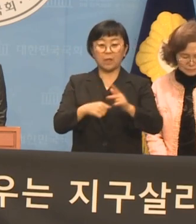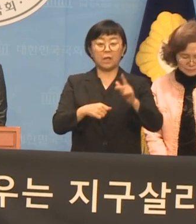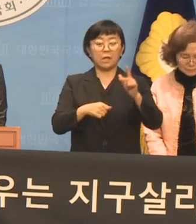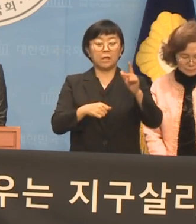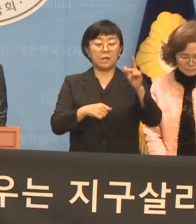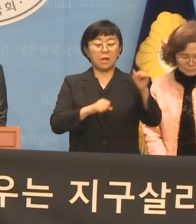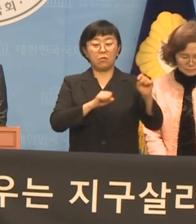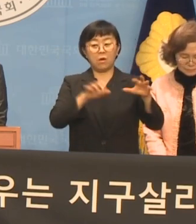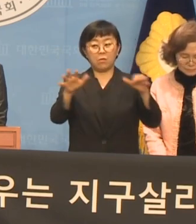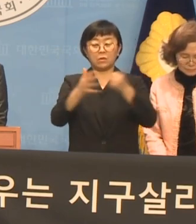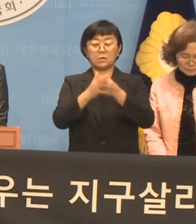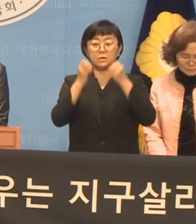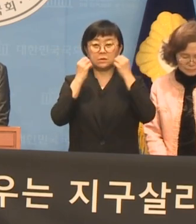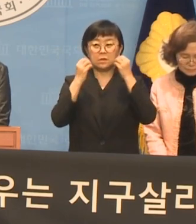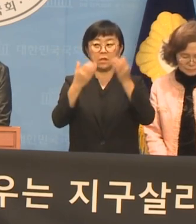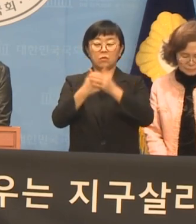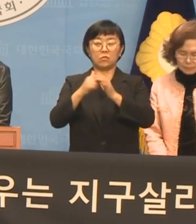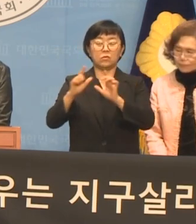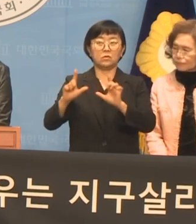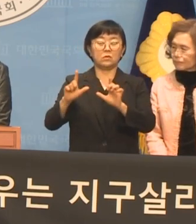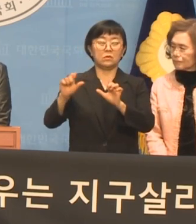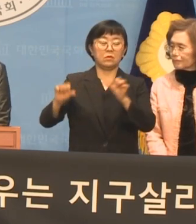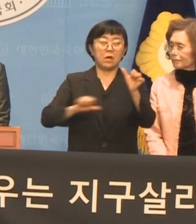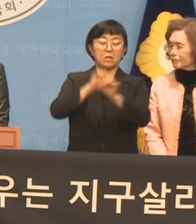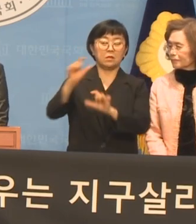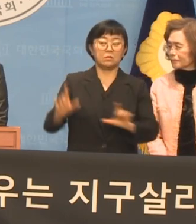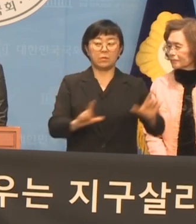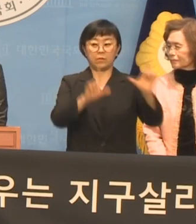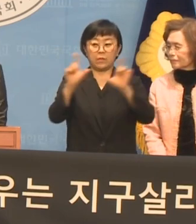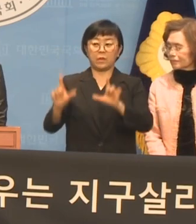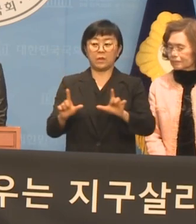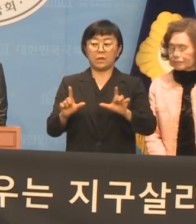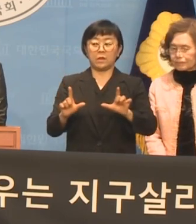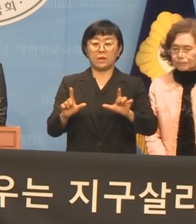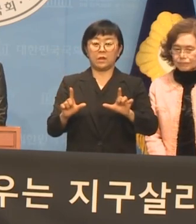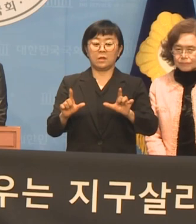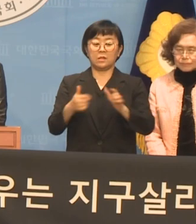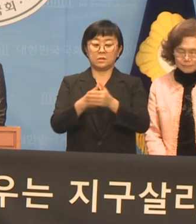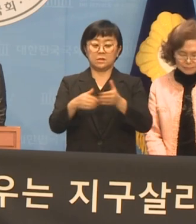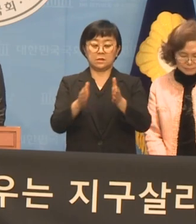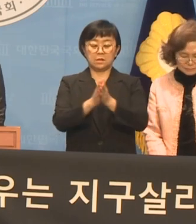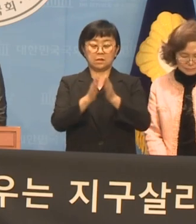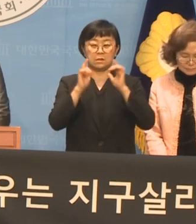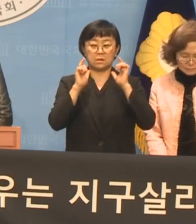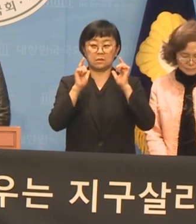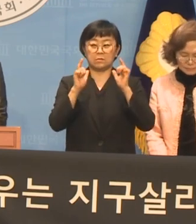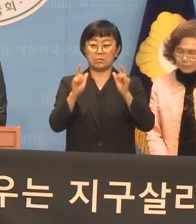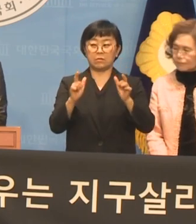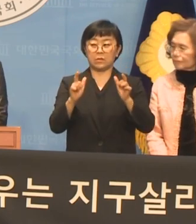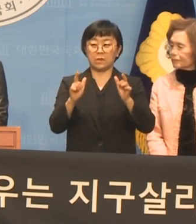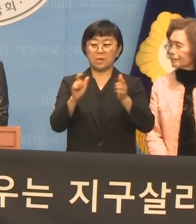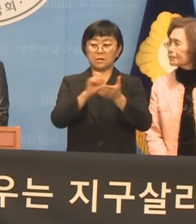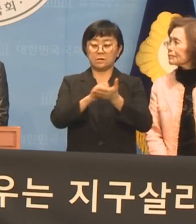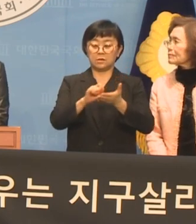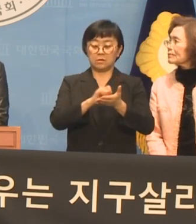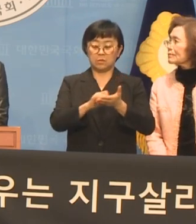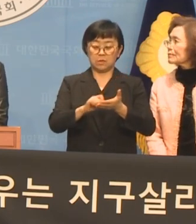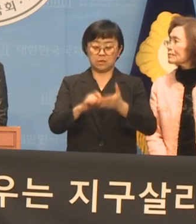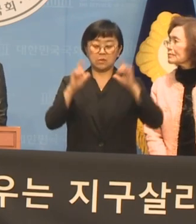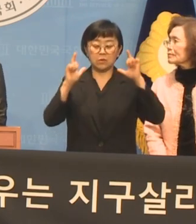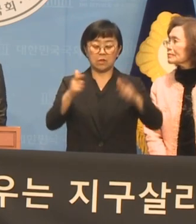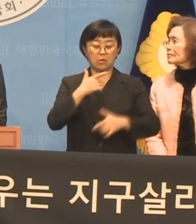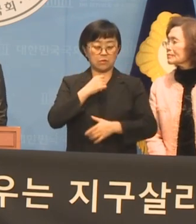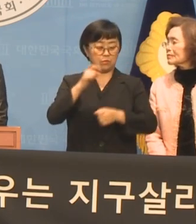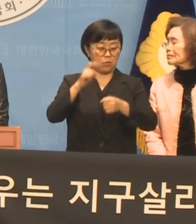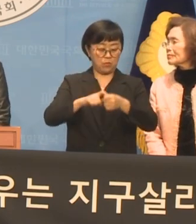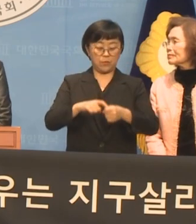K열풍을 활용한 새로운 생태한류인 생태보상혁명의 시작을 알리는 선언을 하고자 함의